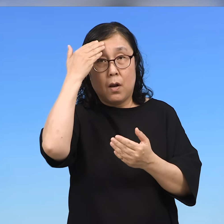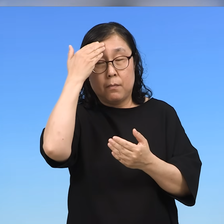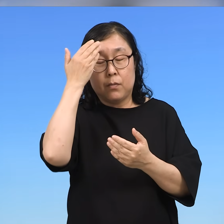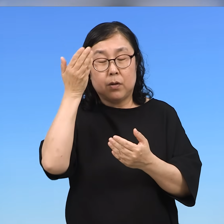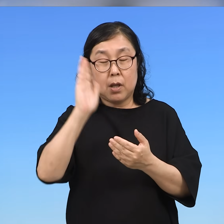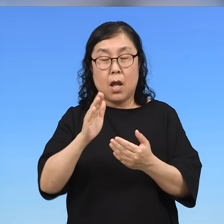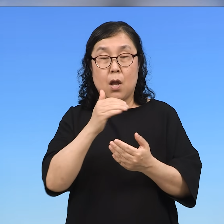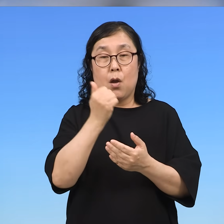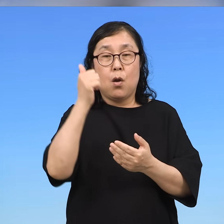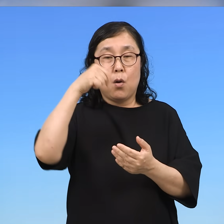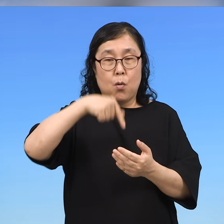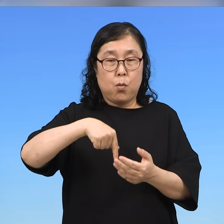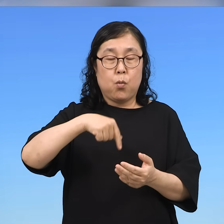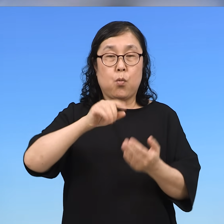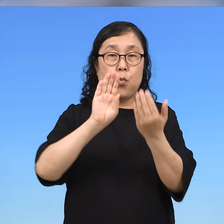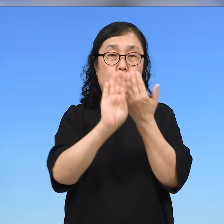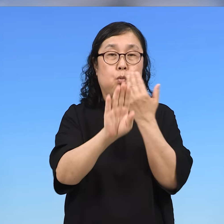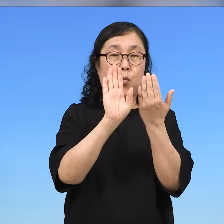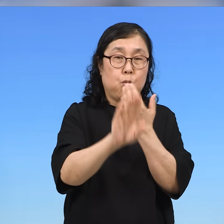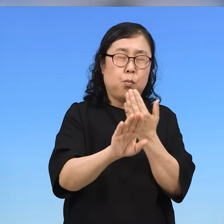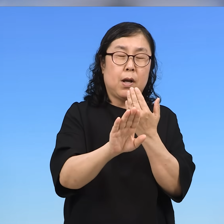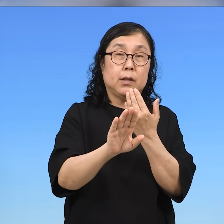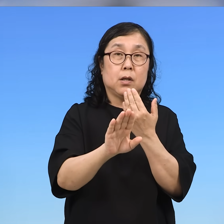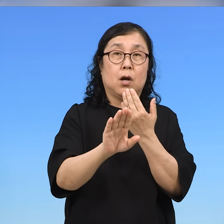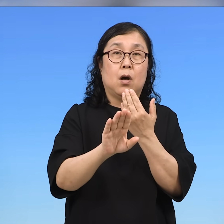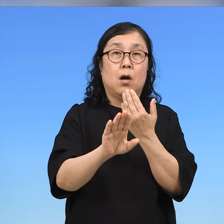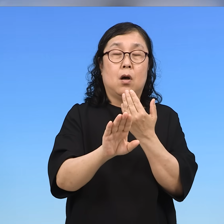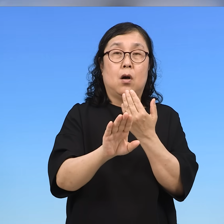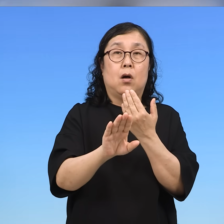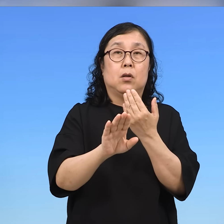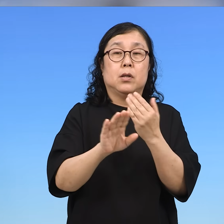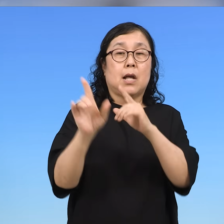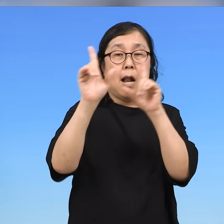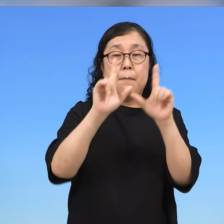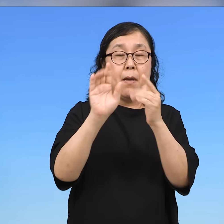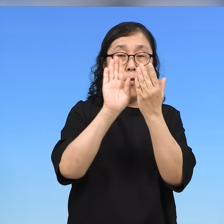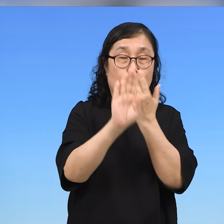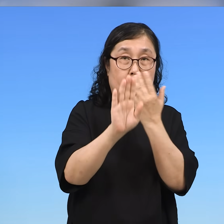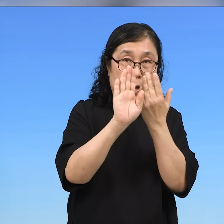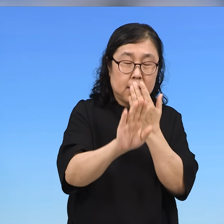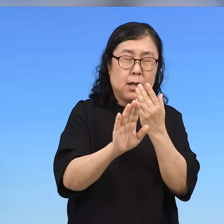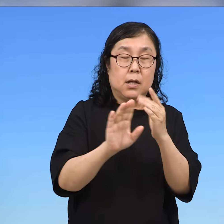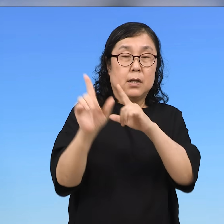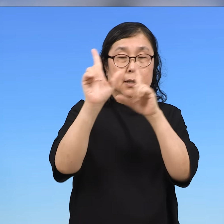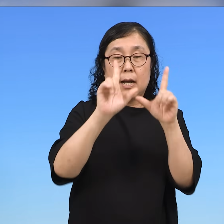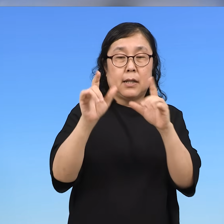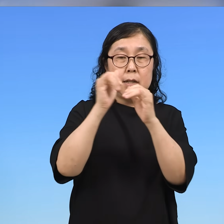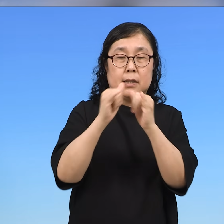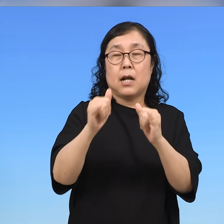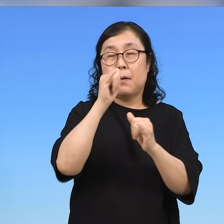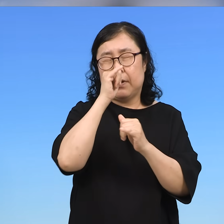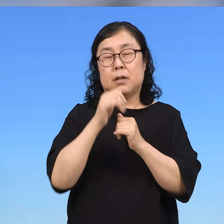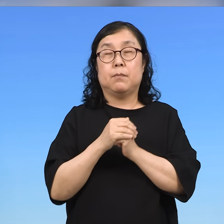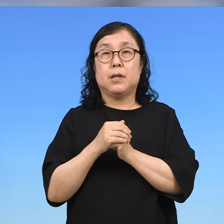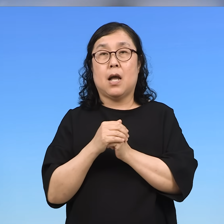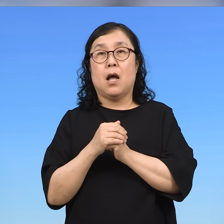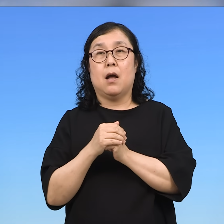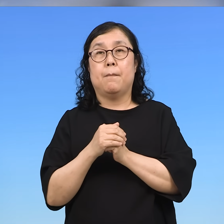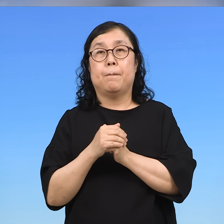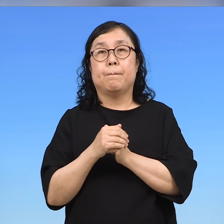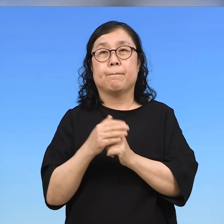벌써 인생의 후반전을 사는 성숙한 사람이 있습니다. 그건 자기가 결정하는 거예요. 여전히